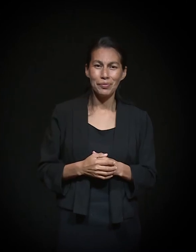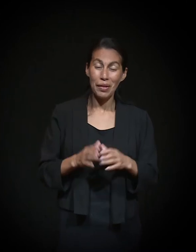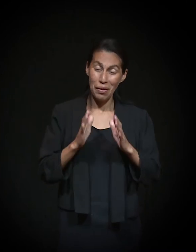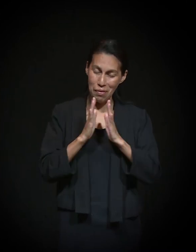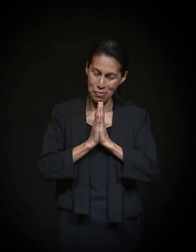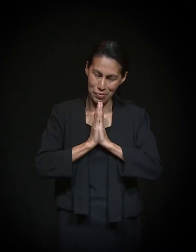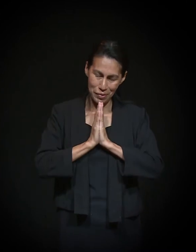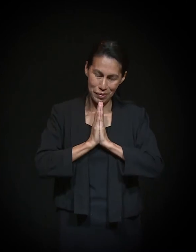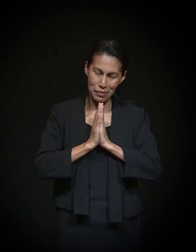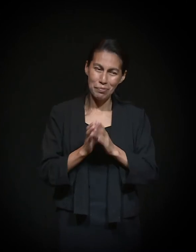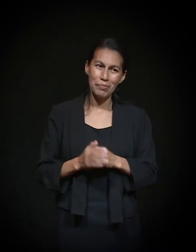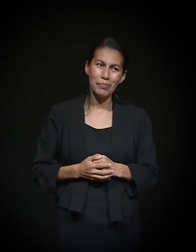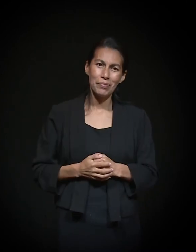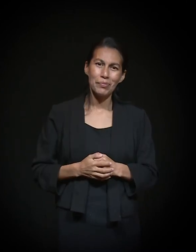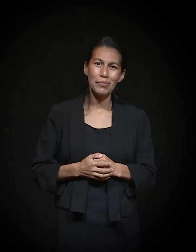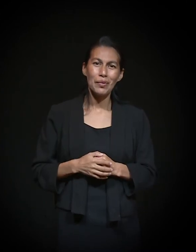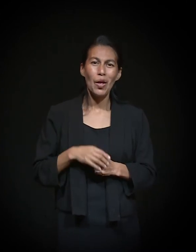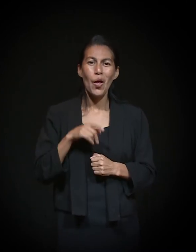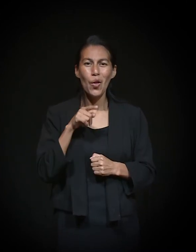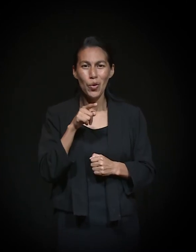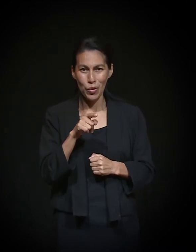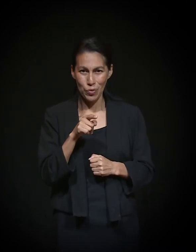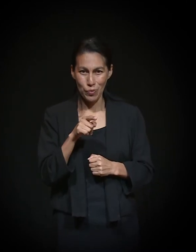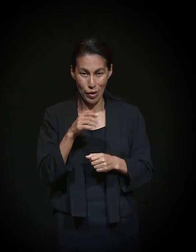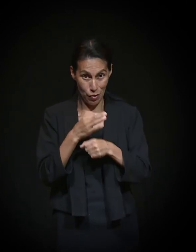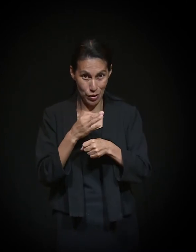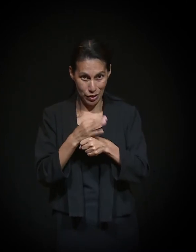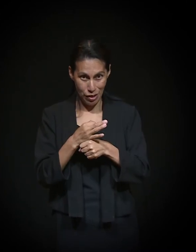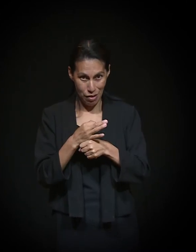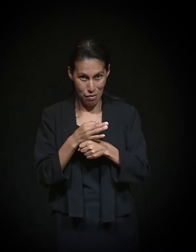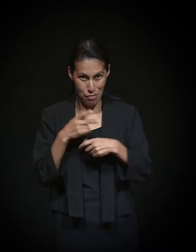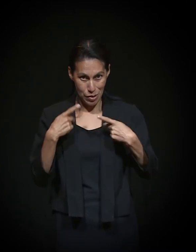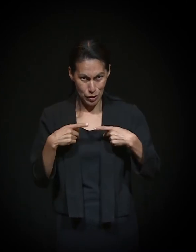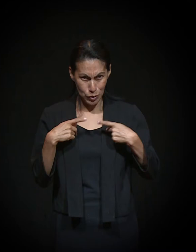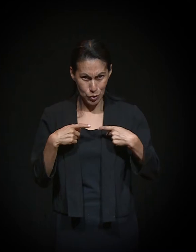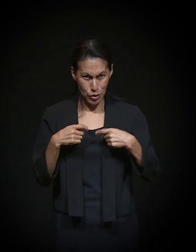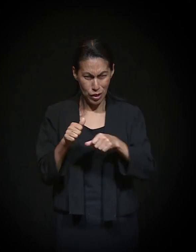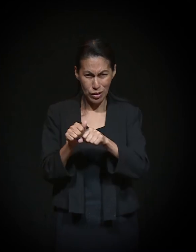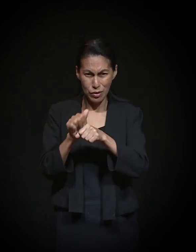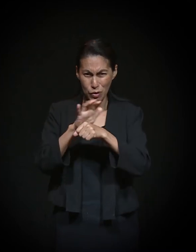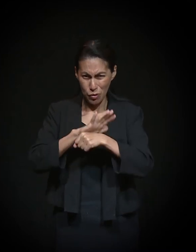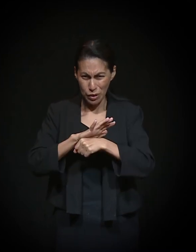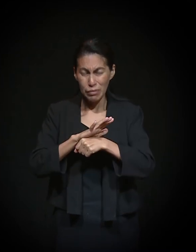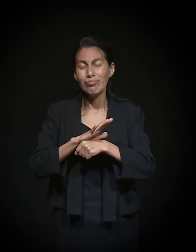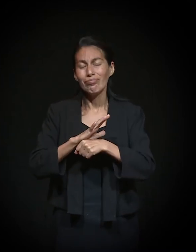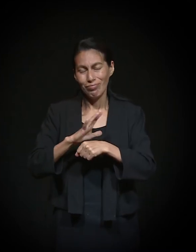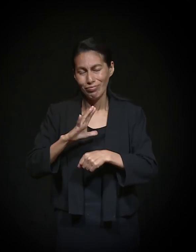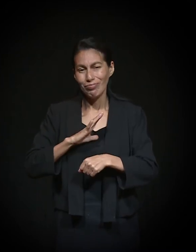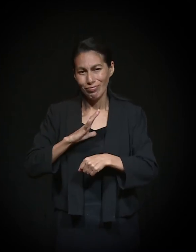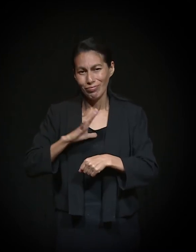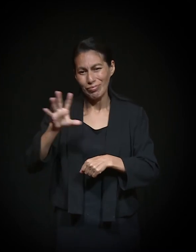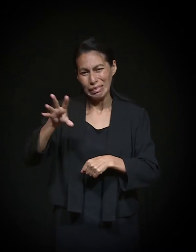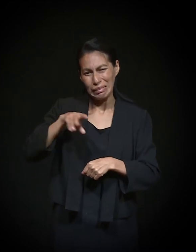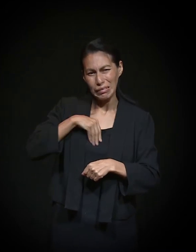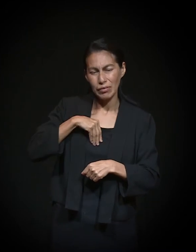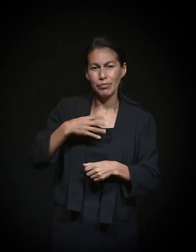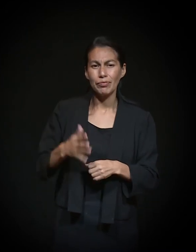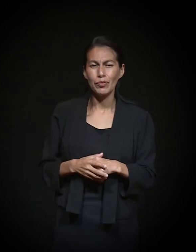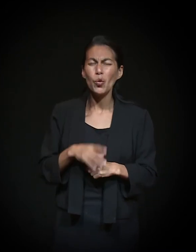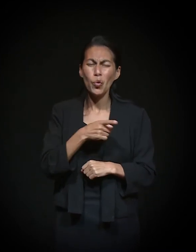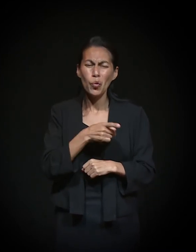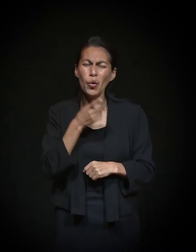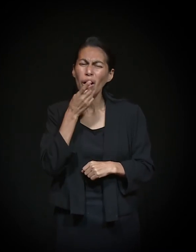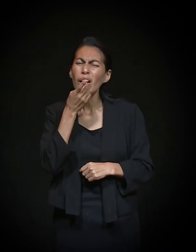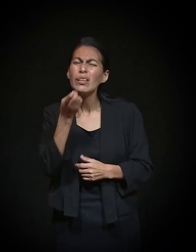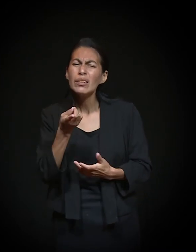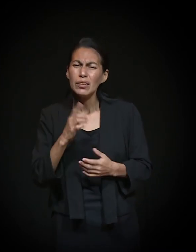conmigo. ¿Qué les diría? ¿Hay personas que están para poder descubrir en este momento? ¿Qué les